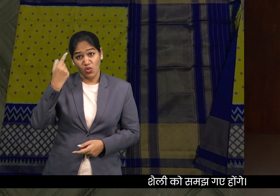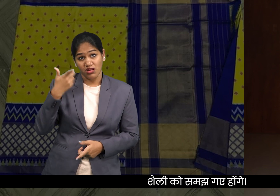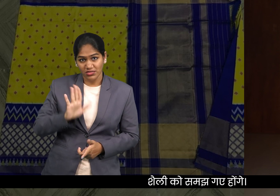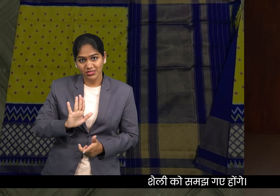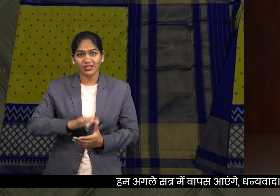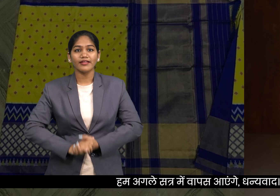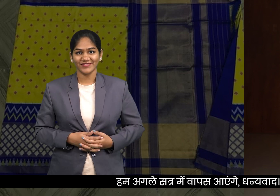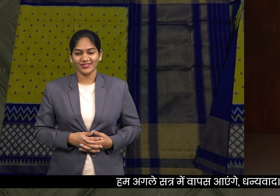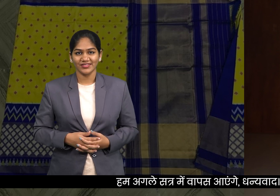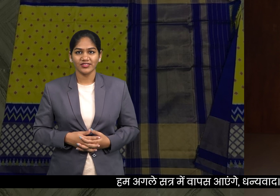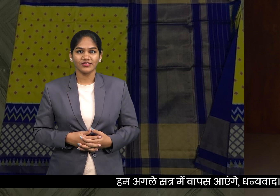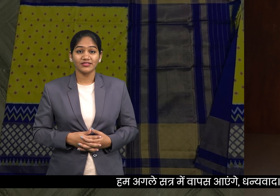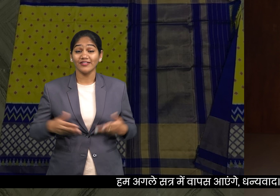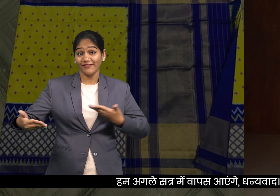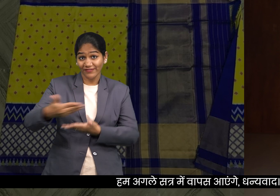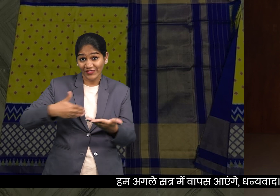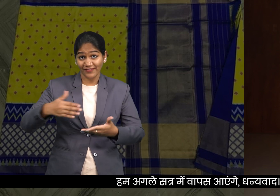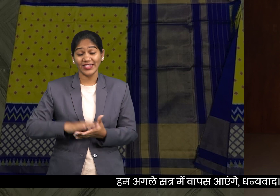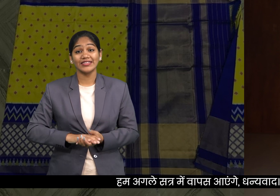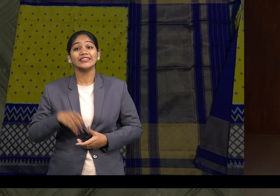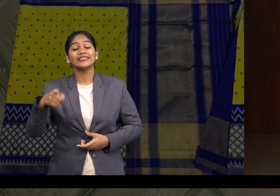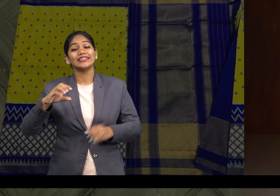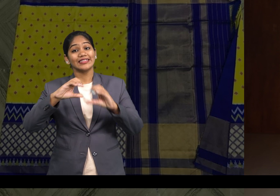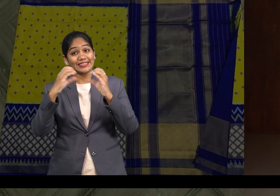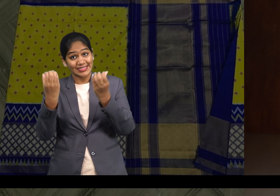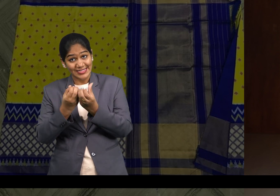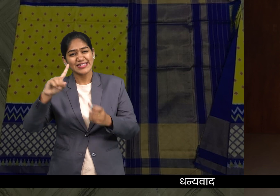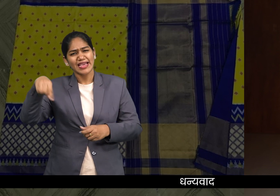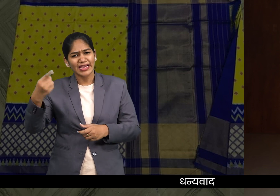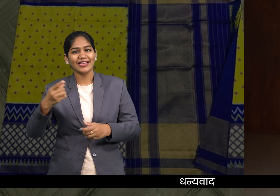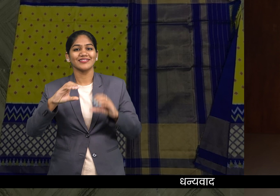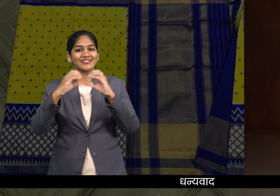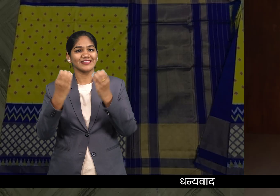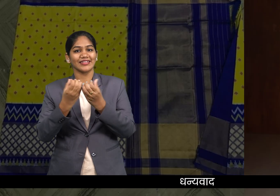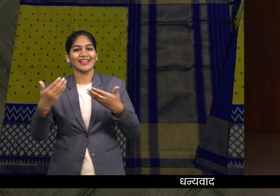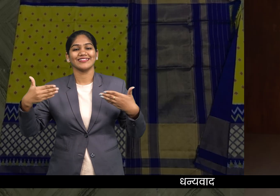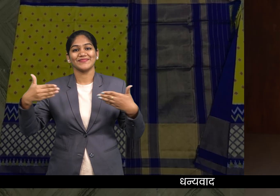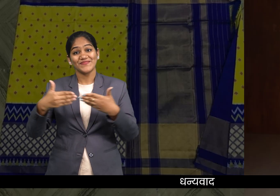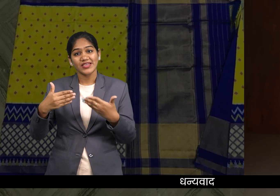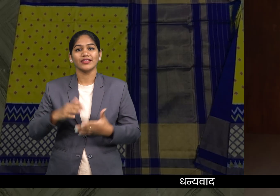हम अगले सत्र में वापस आएंगे। धन्यवाद।